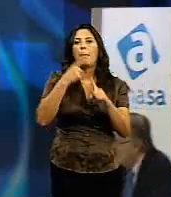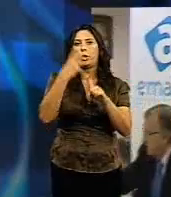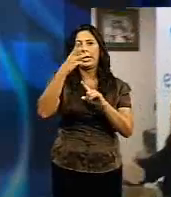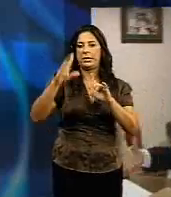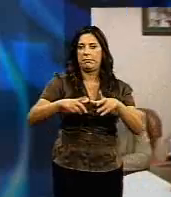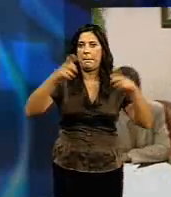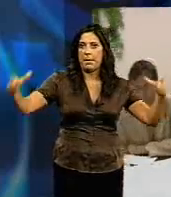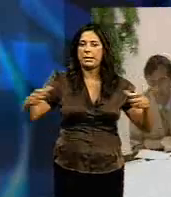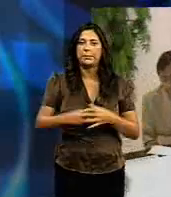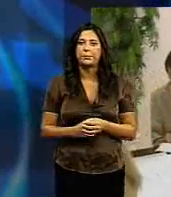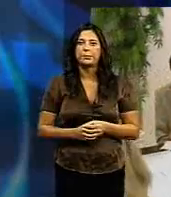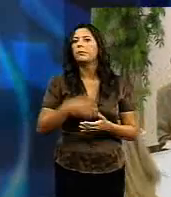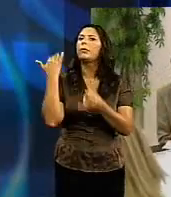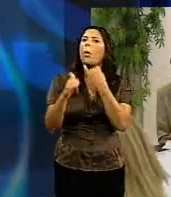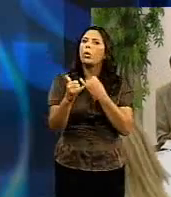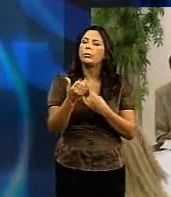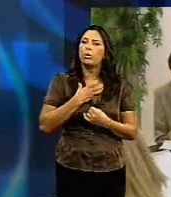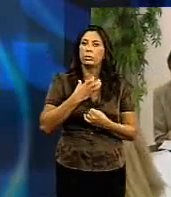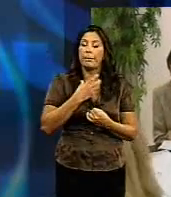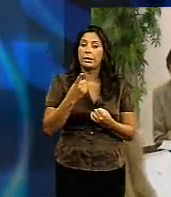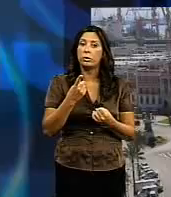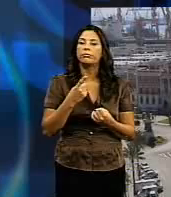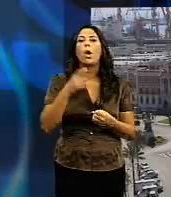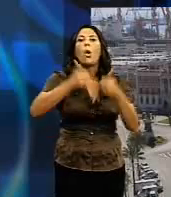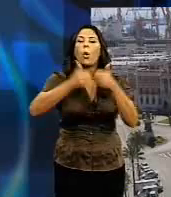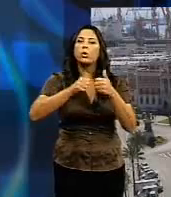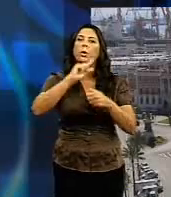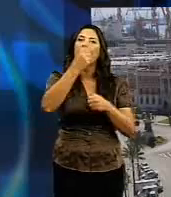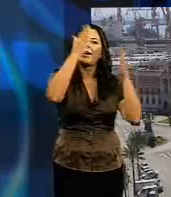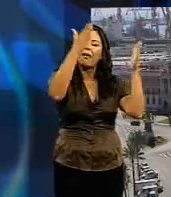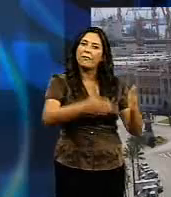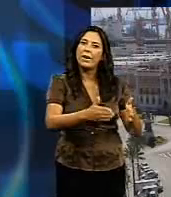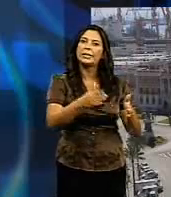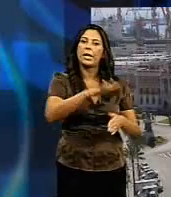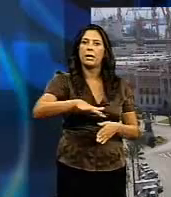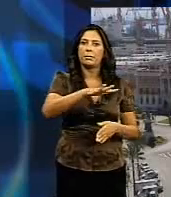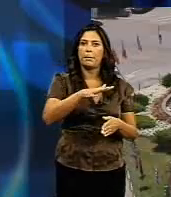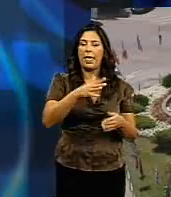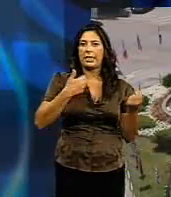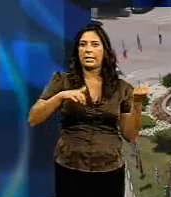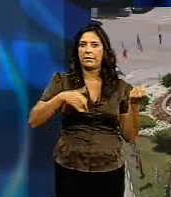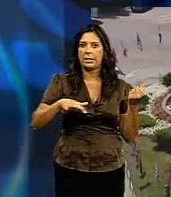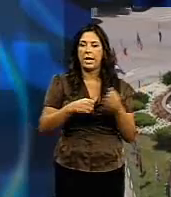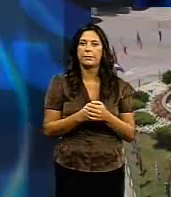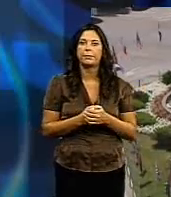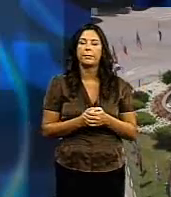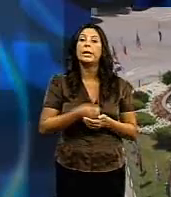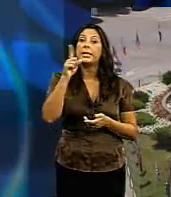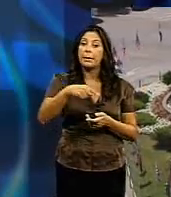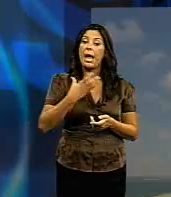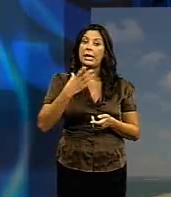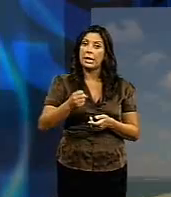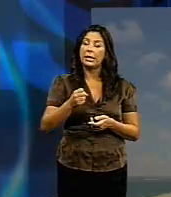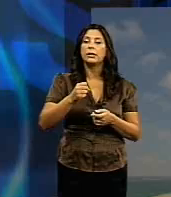próximos días, el consistorio sacará a concurso la construcción de la primera fase del aparcamiento de Plaza de Sevilla y desde la Alcaldía, llamamiento a